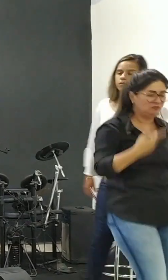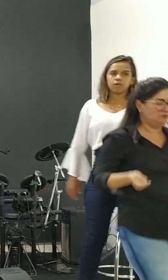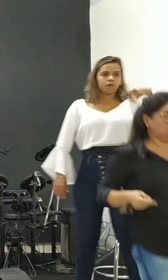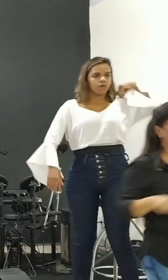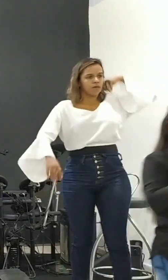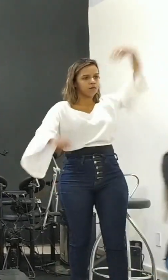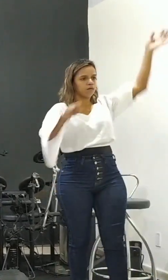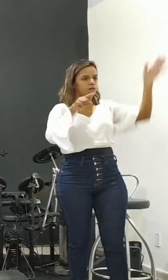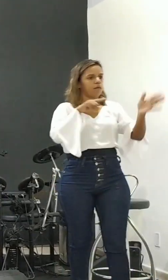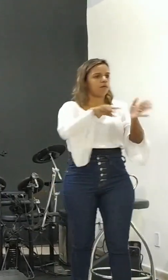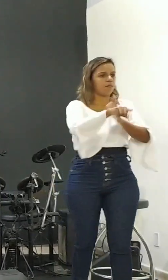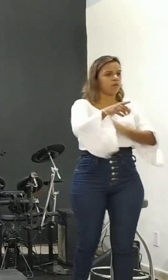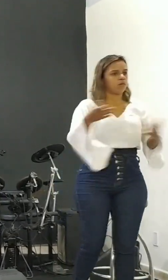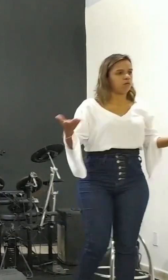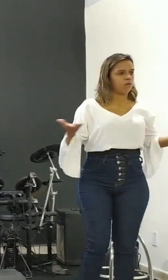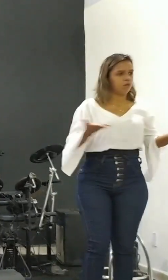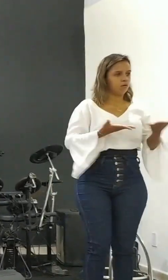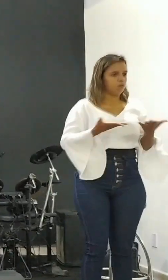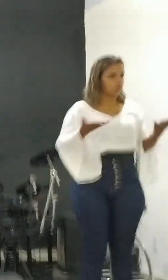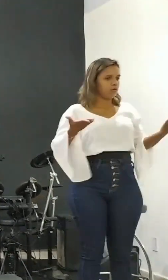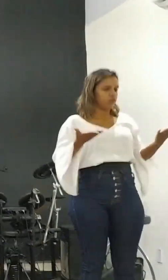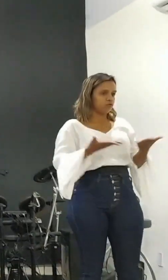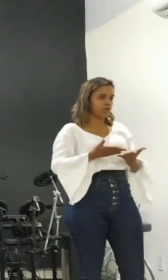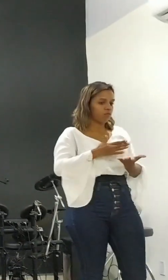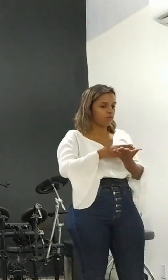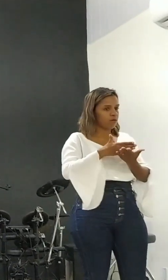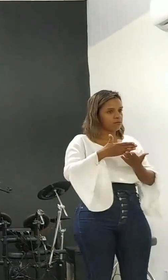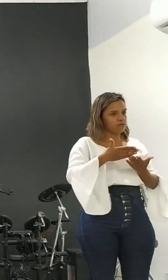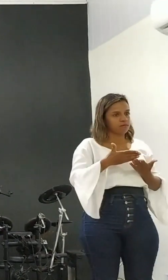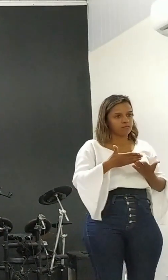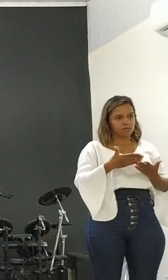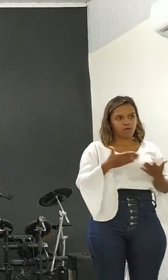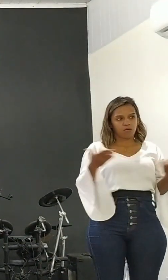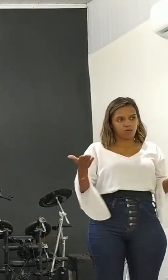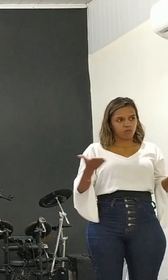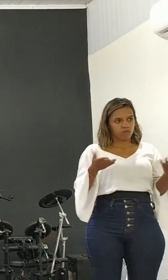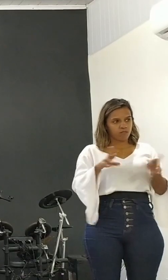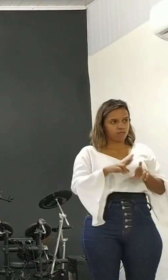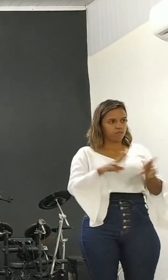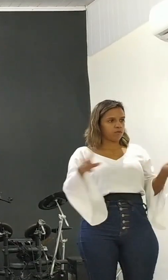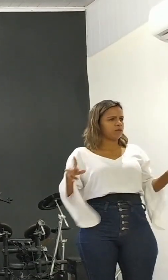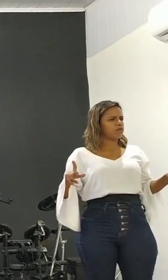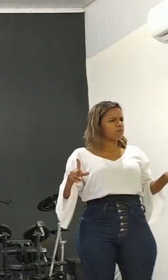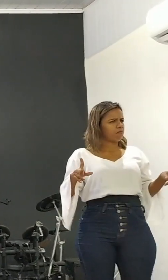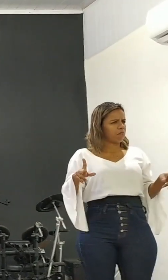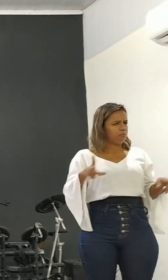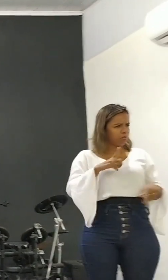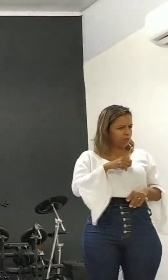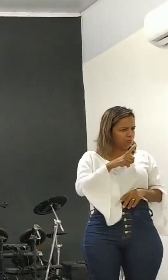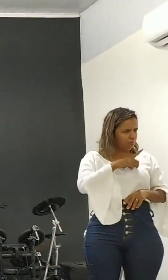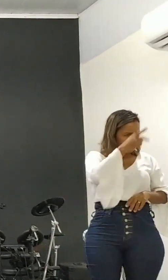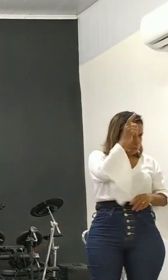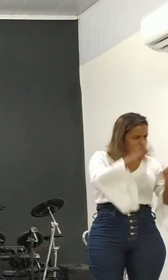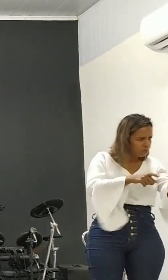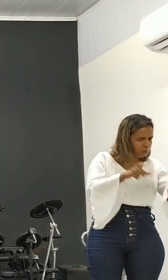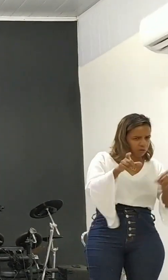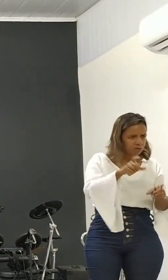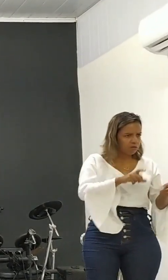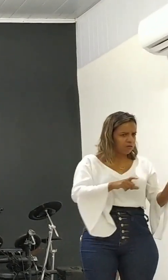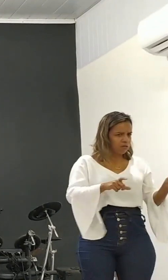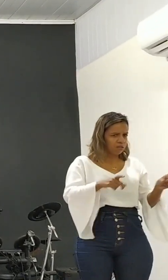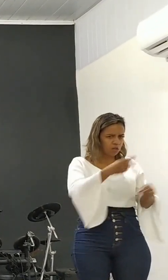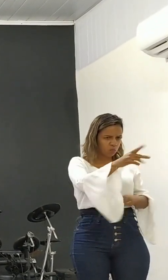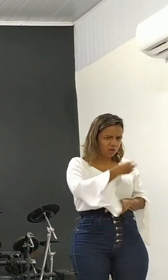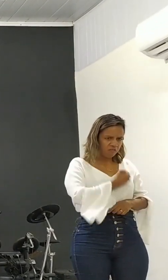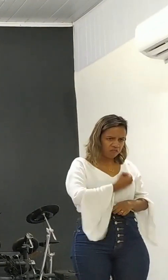quero fazer uma pergunta para você nessa noite. Quero iniciar dessa forma. Alguém aqui, em algum momento da sua vida,